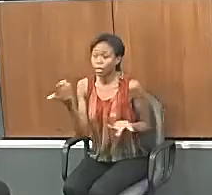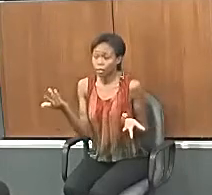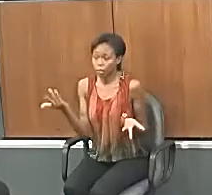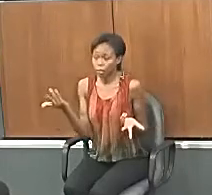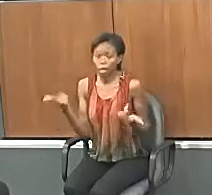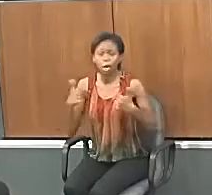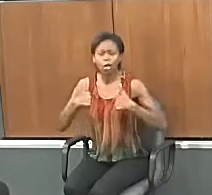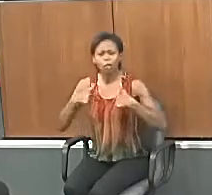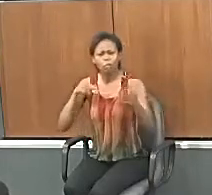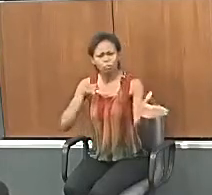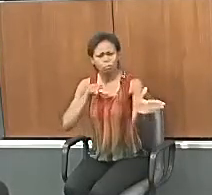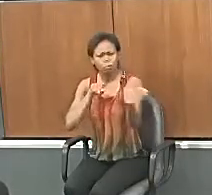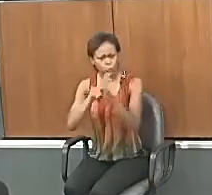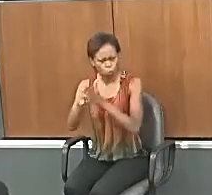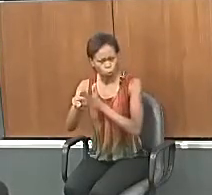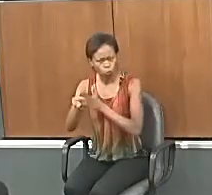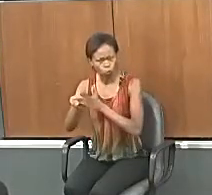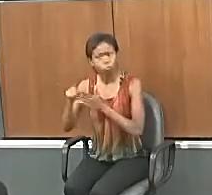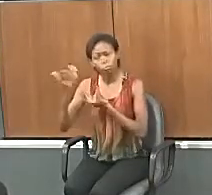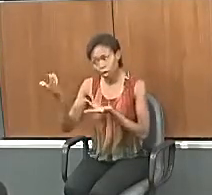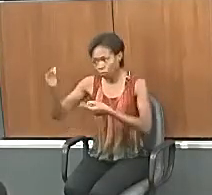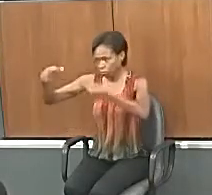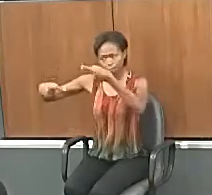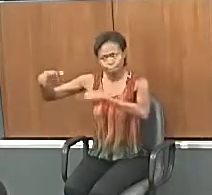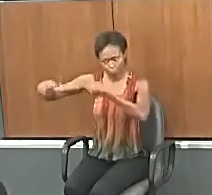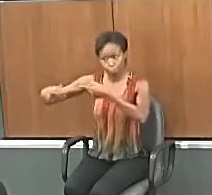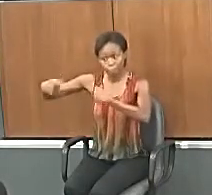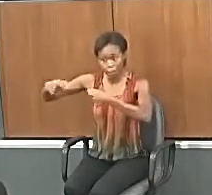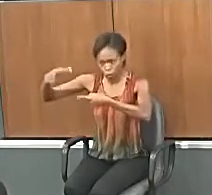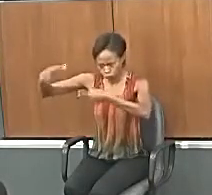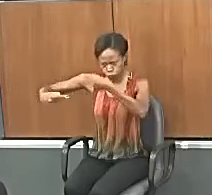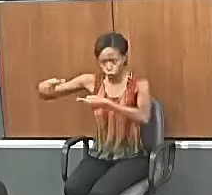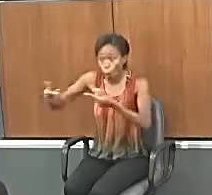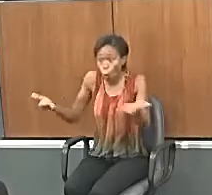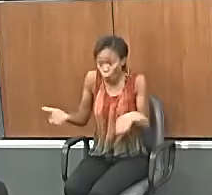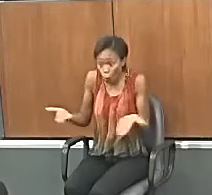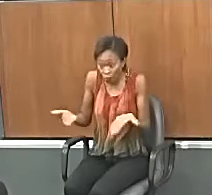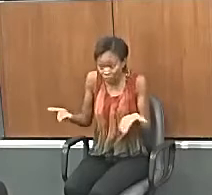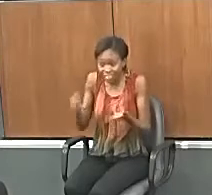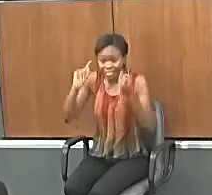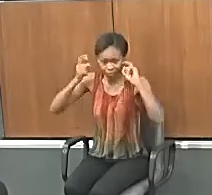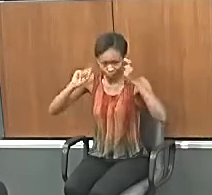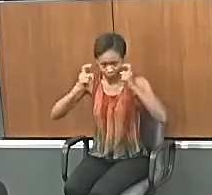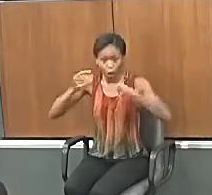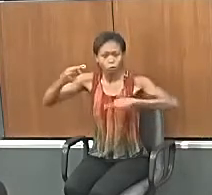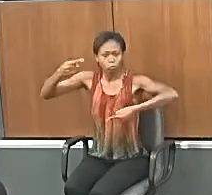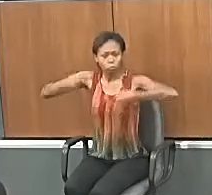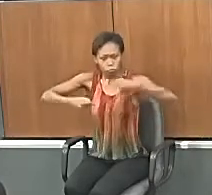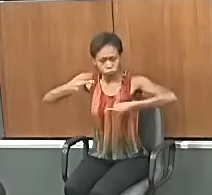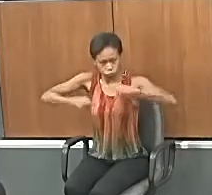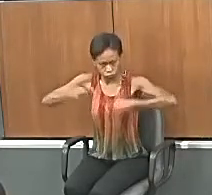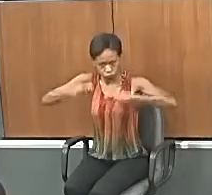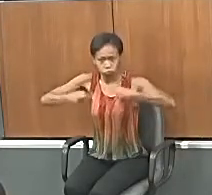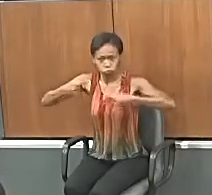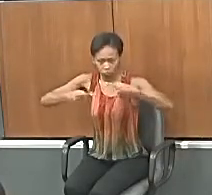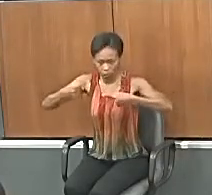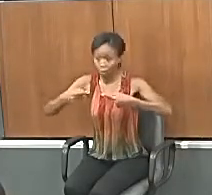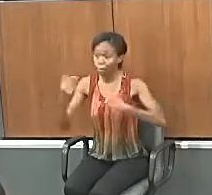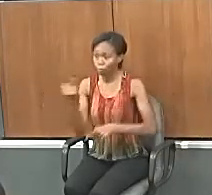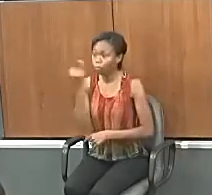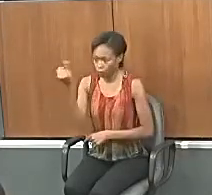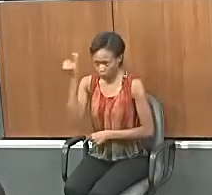pergunta pra ser debatido e para ser discutida aqui nessa audiência e é para isso que servem as audiências